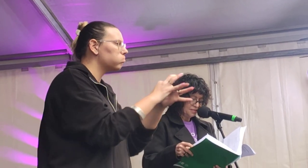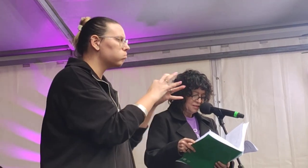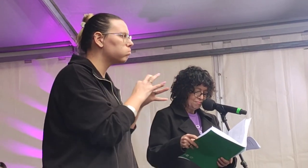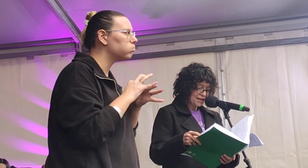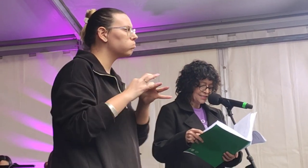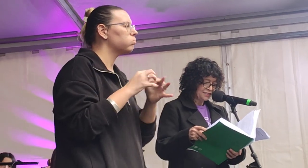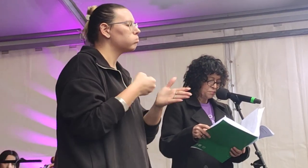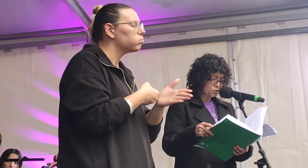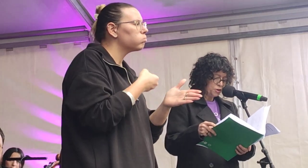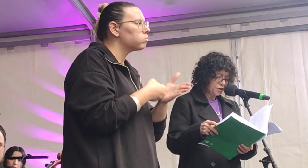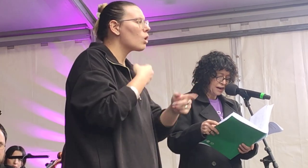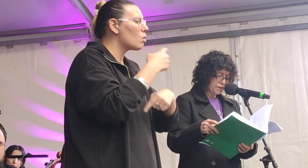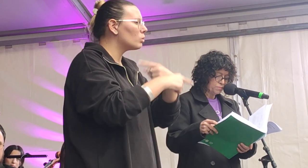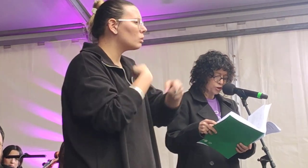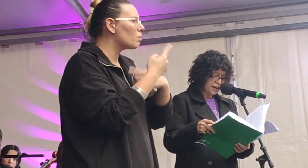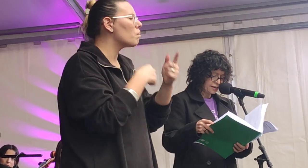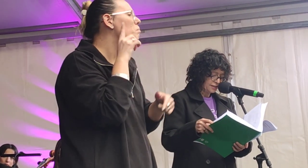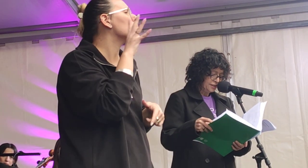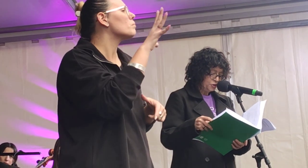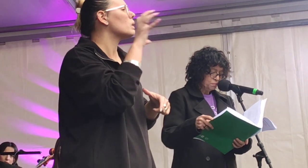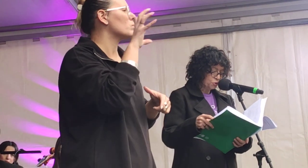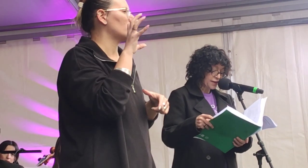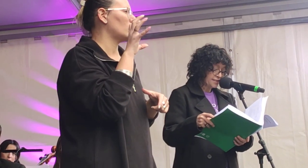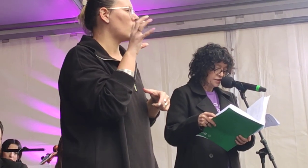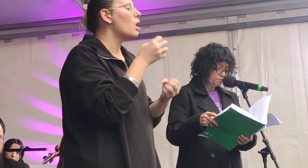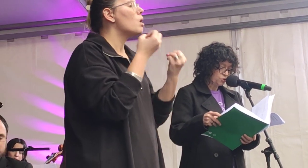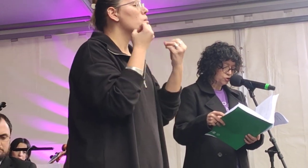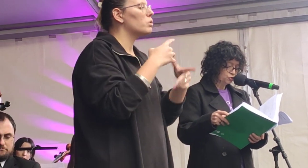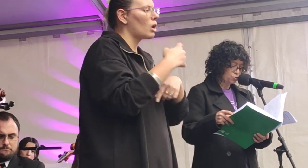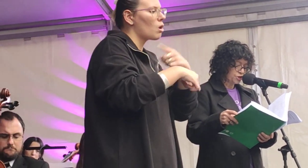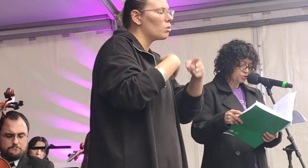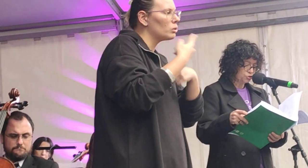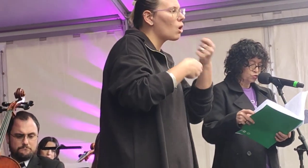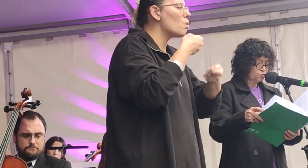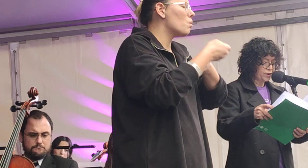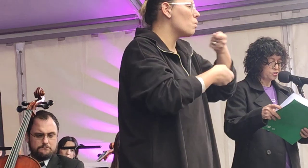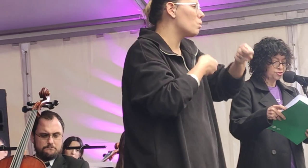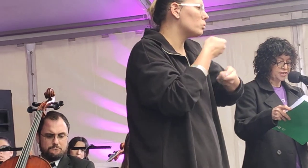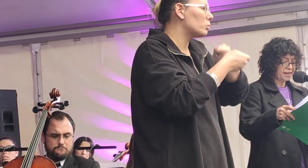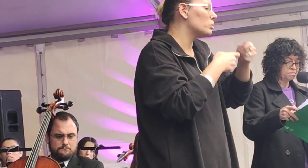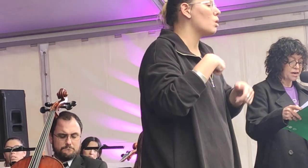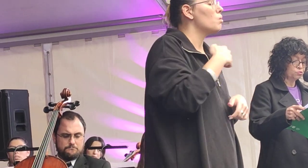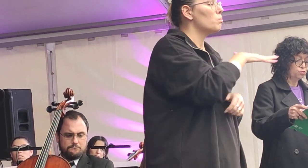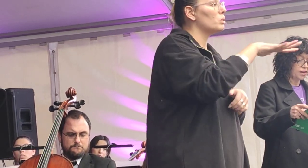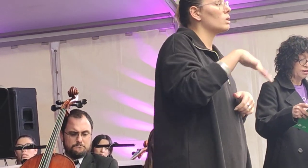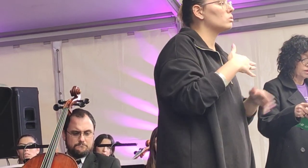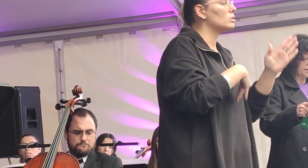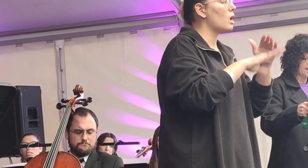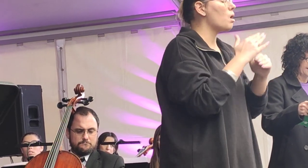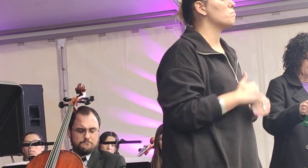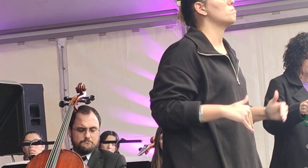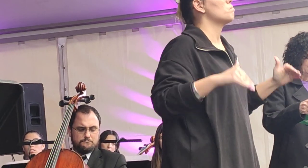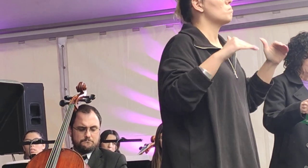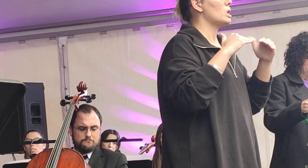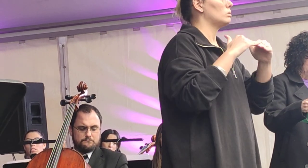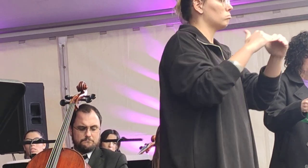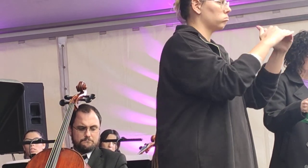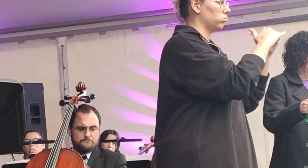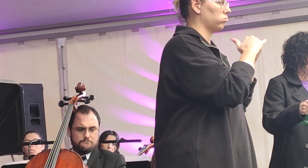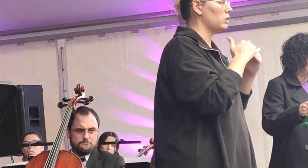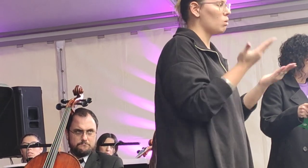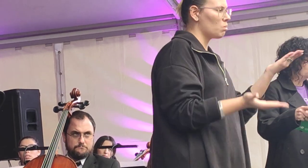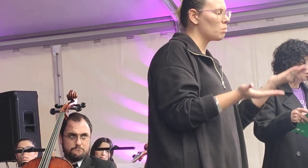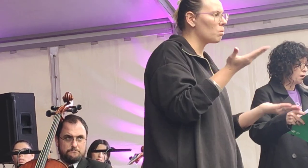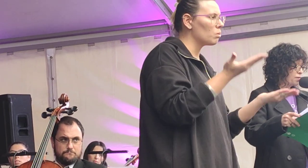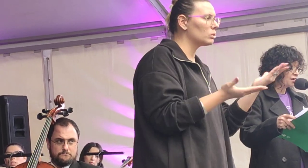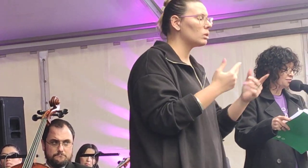voces, mantendremos viva la memoria, porque seguiremos construyendo una sociedad más justa e igualitaria,